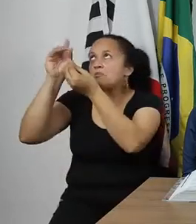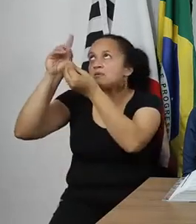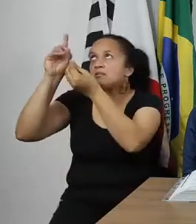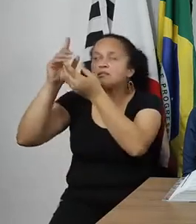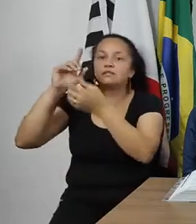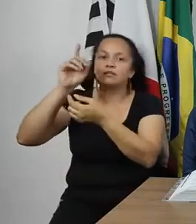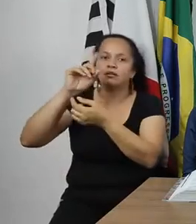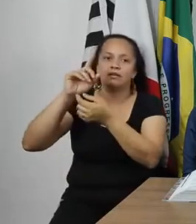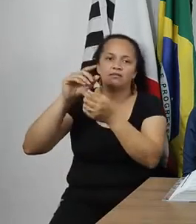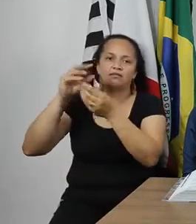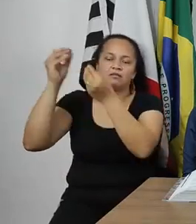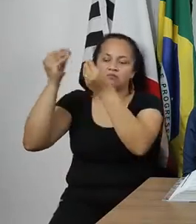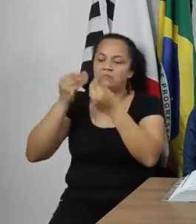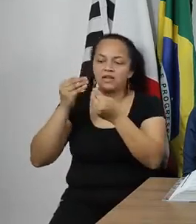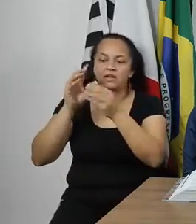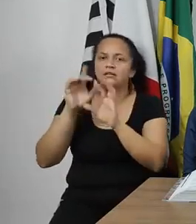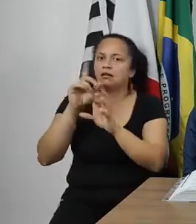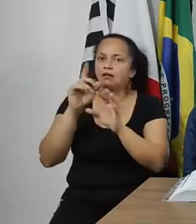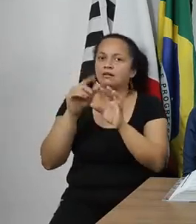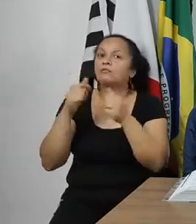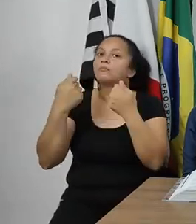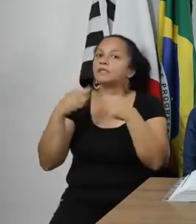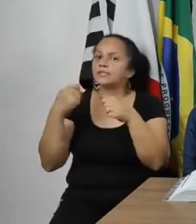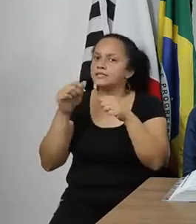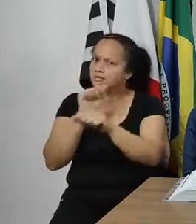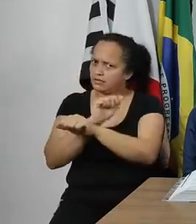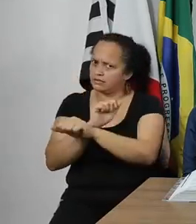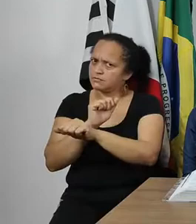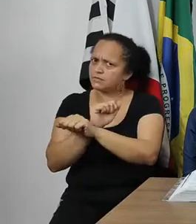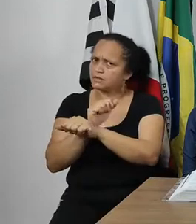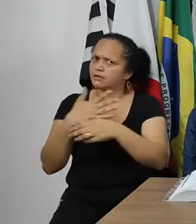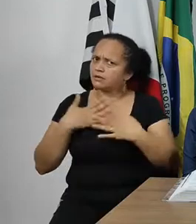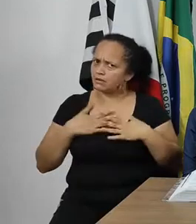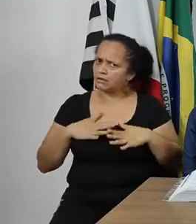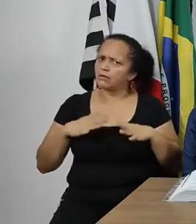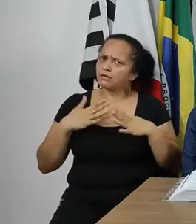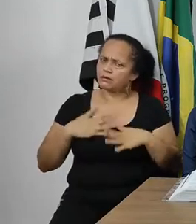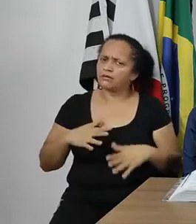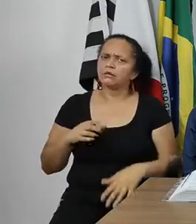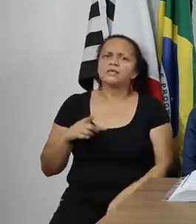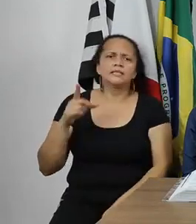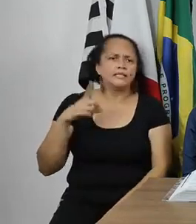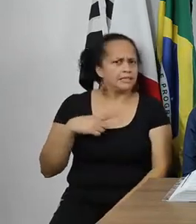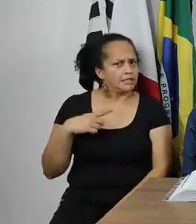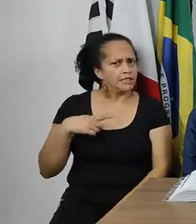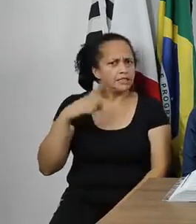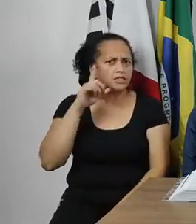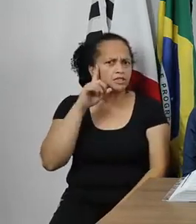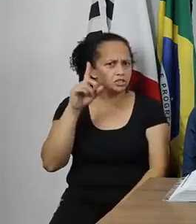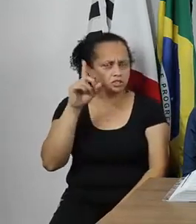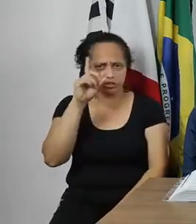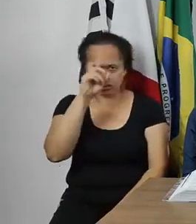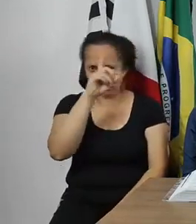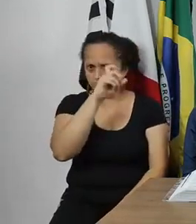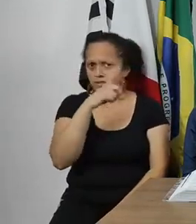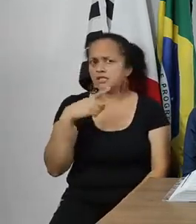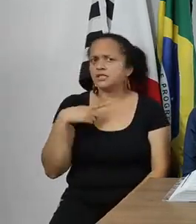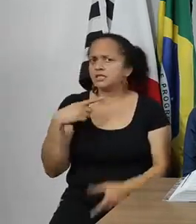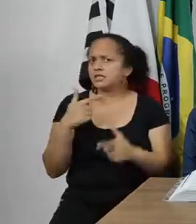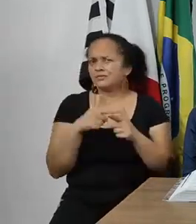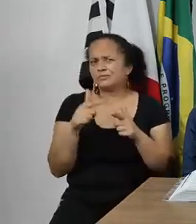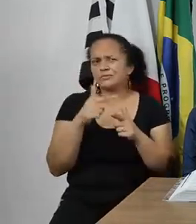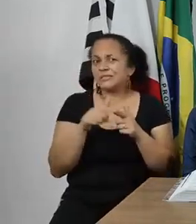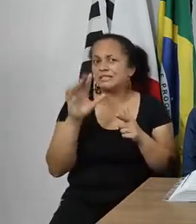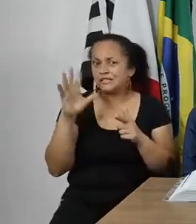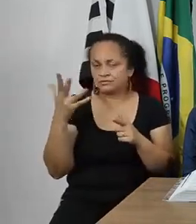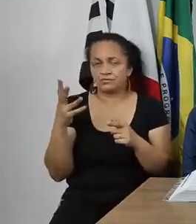volta. É descansar em Deus. Por mais que a situação esteja difícil, por mais que os problemas estejam acontecendo,